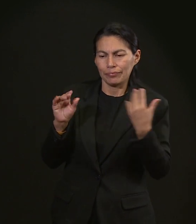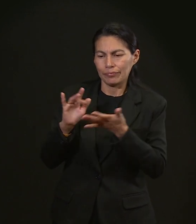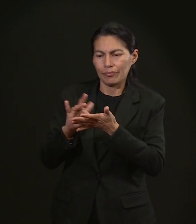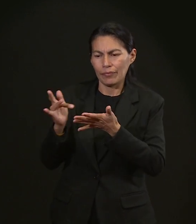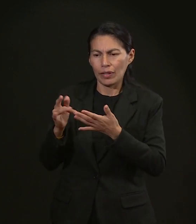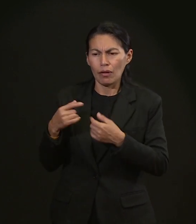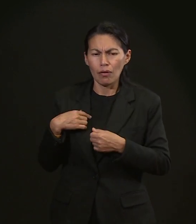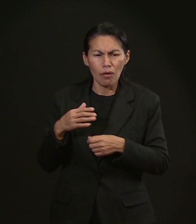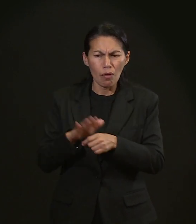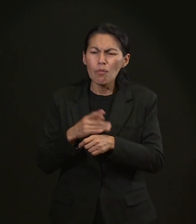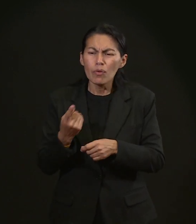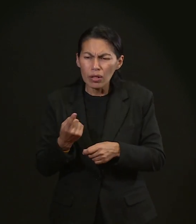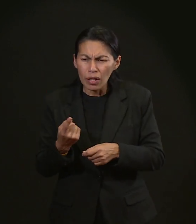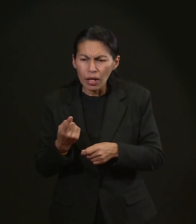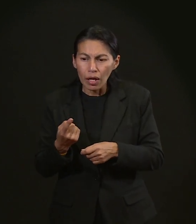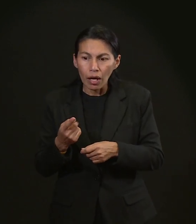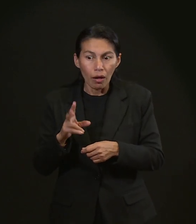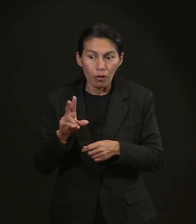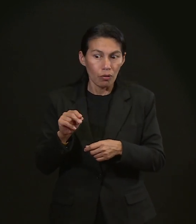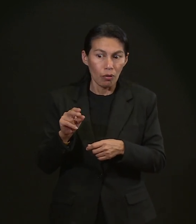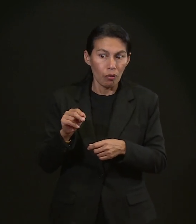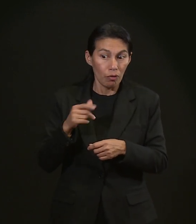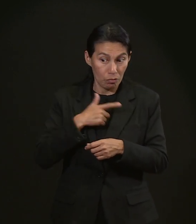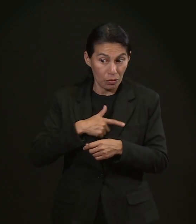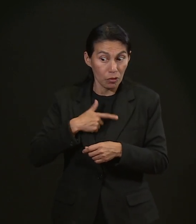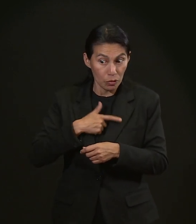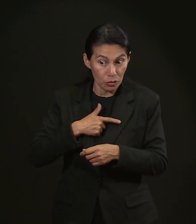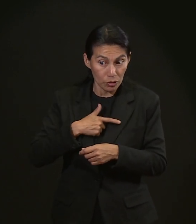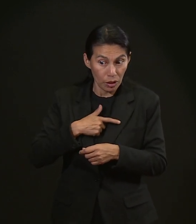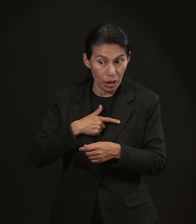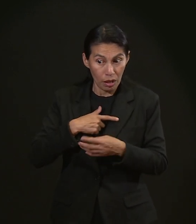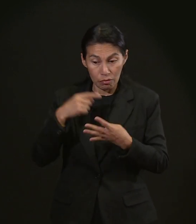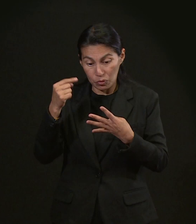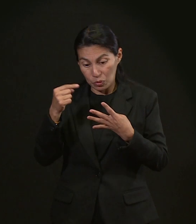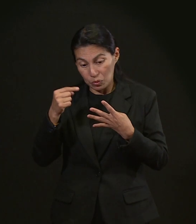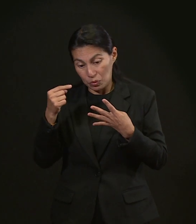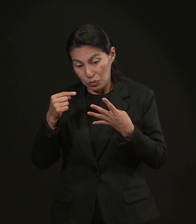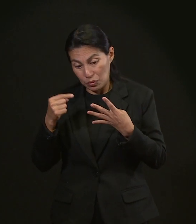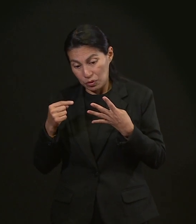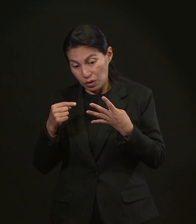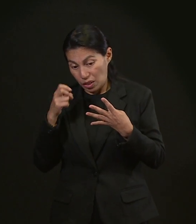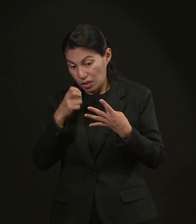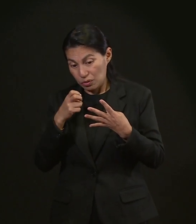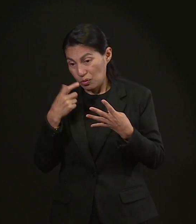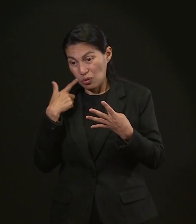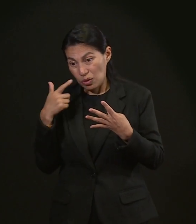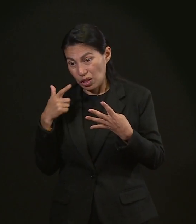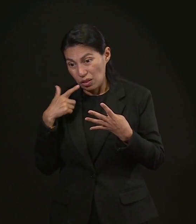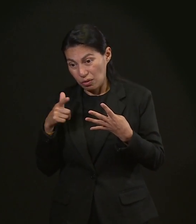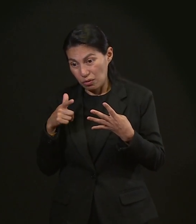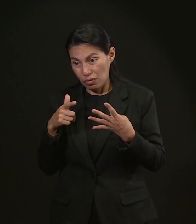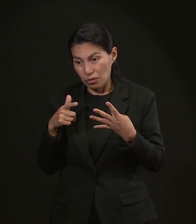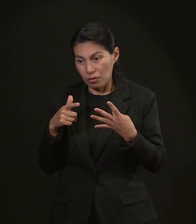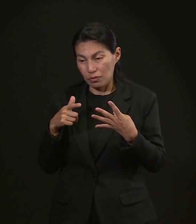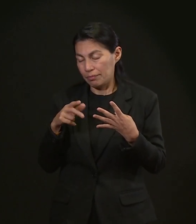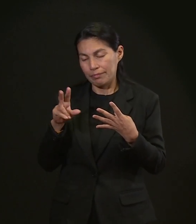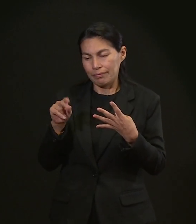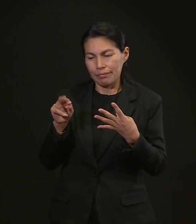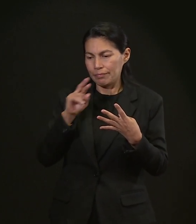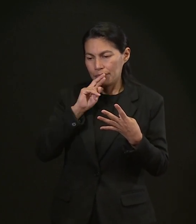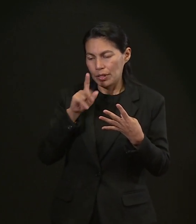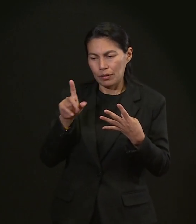y luego me preguntaban que porque yo hice no porque a lo mejor y si me gusta no porque él tiene esto que yo no quiero